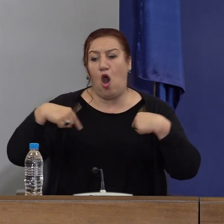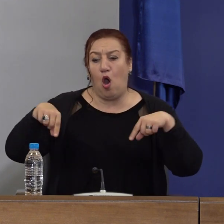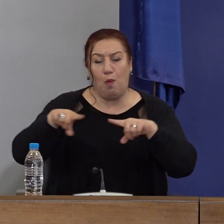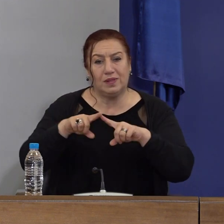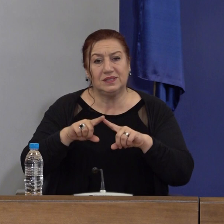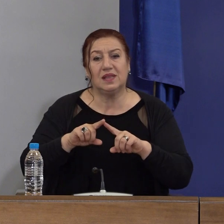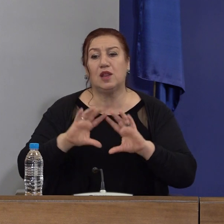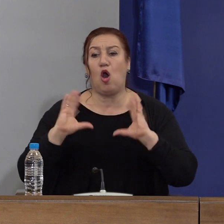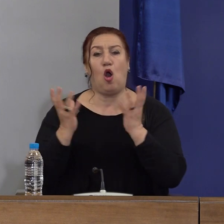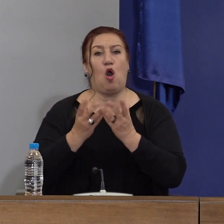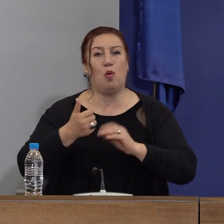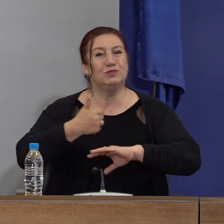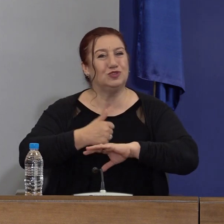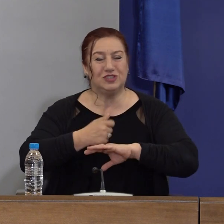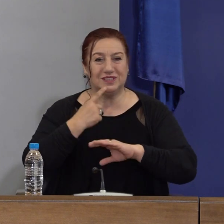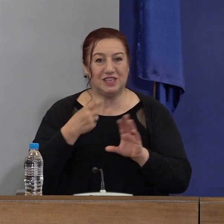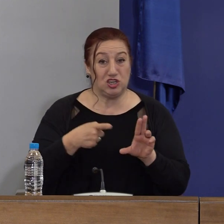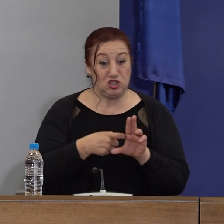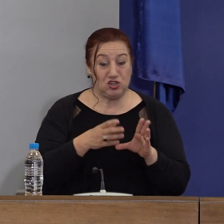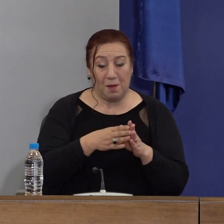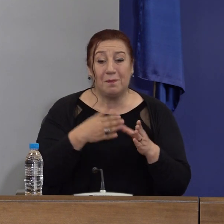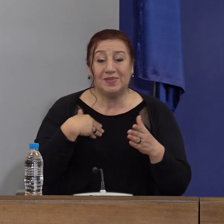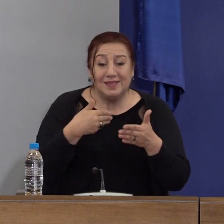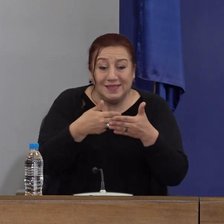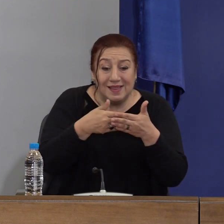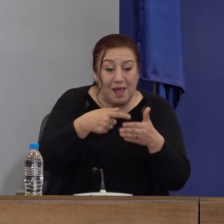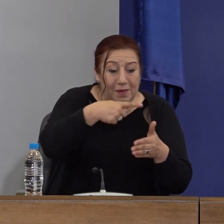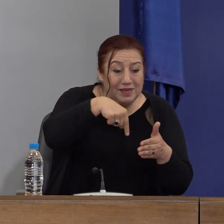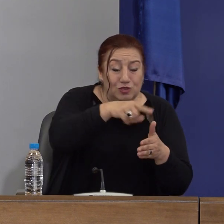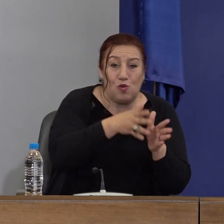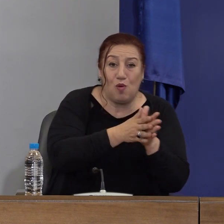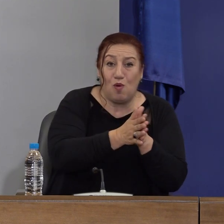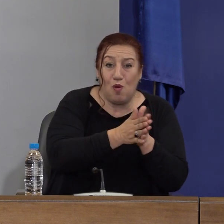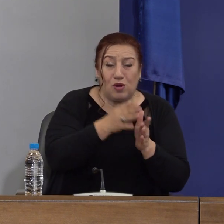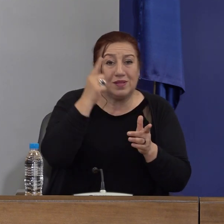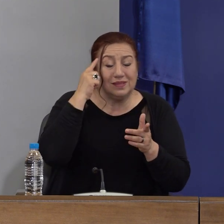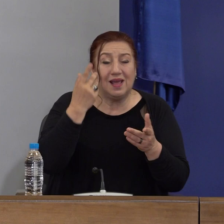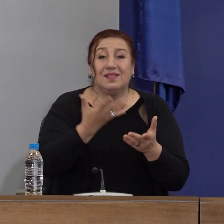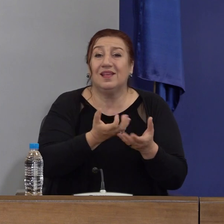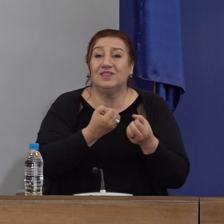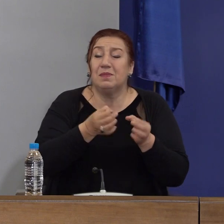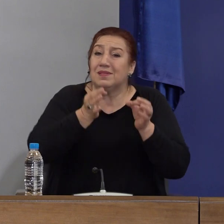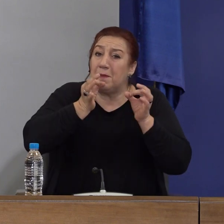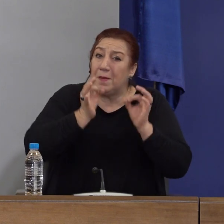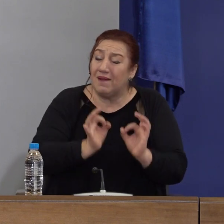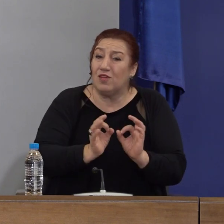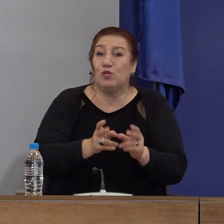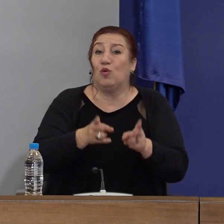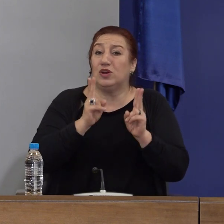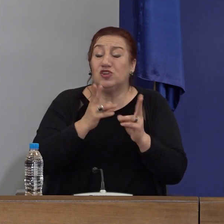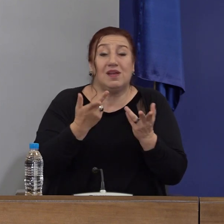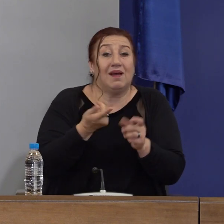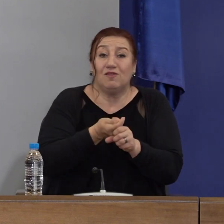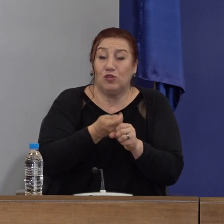до населението и до населените места и те могат да вземат най-правилните решения. За